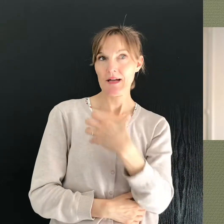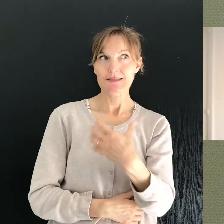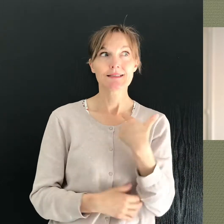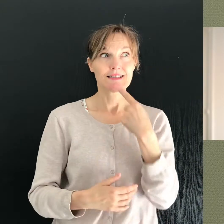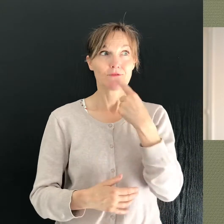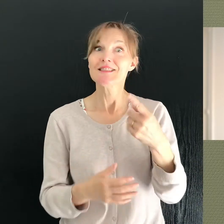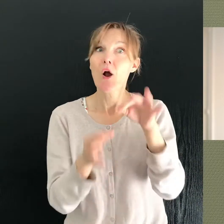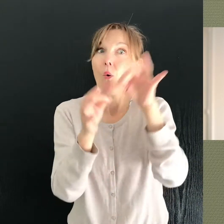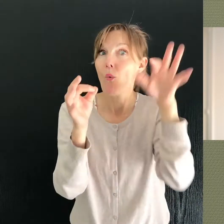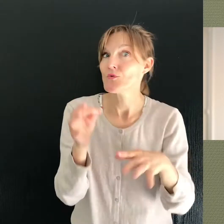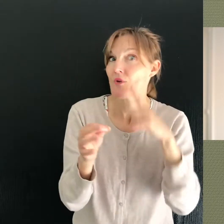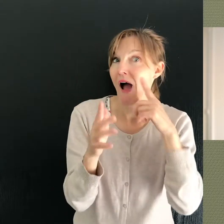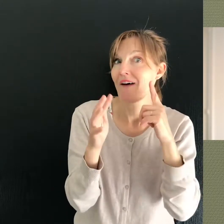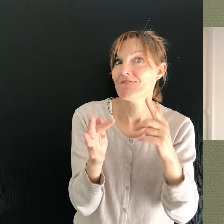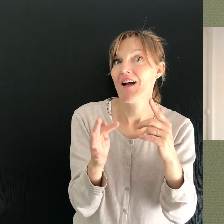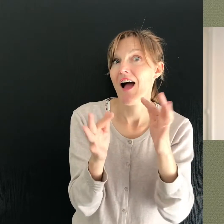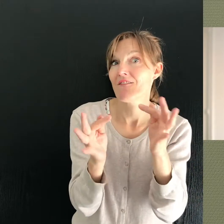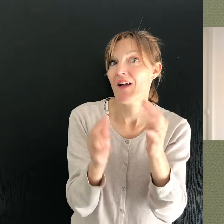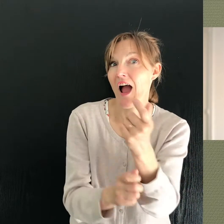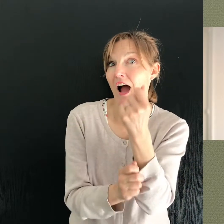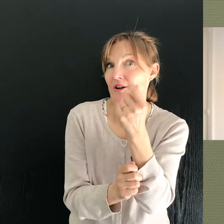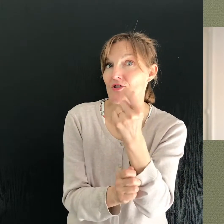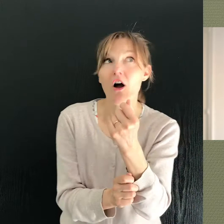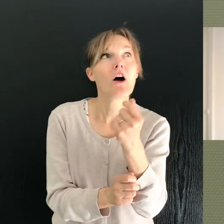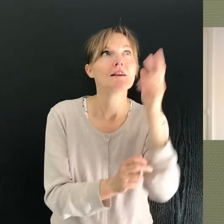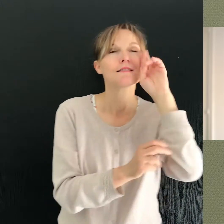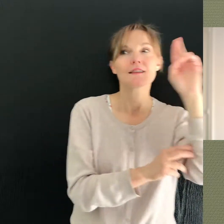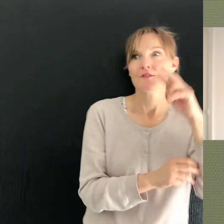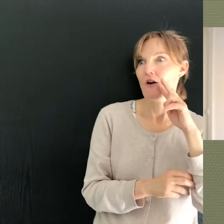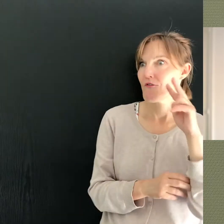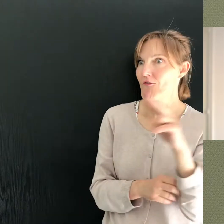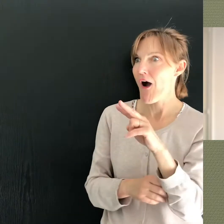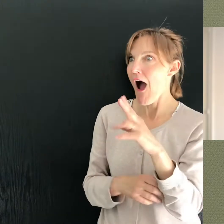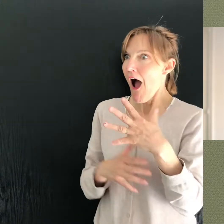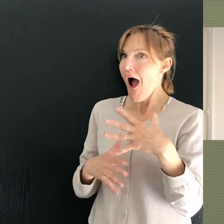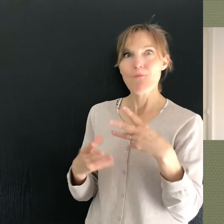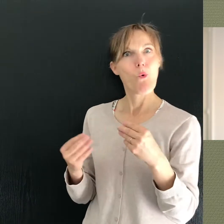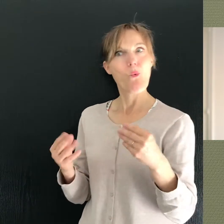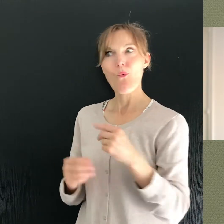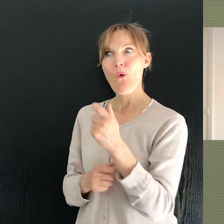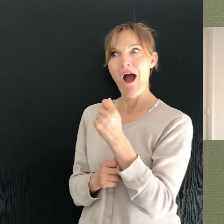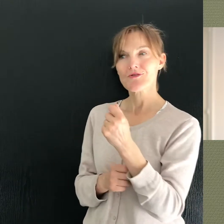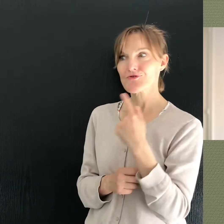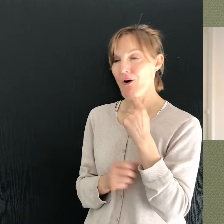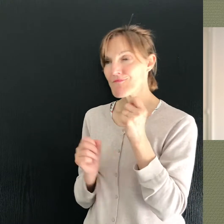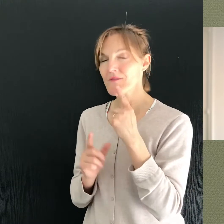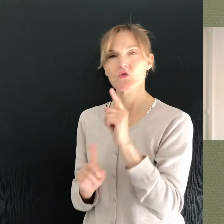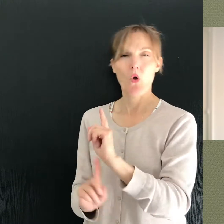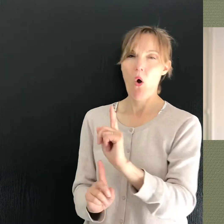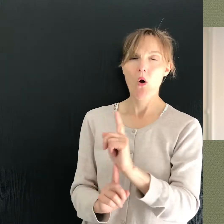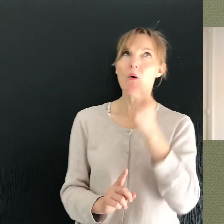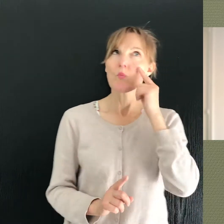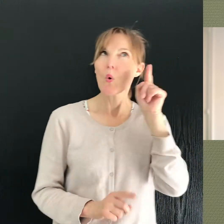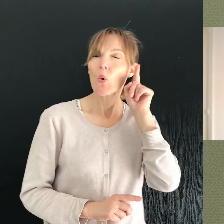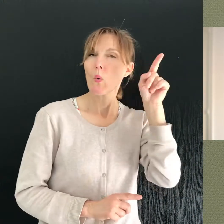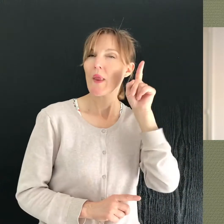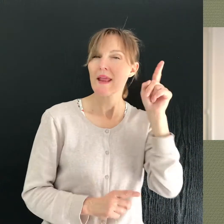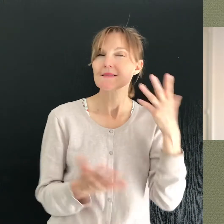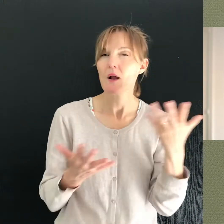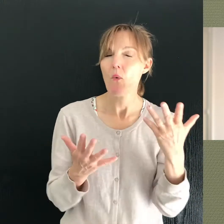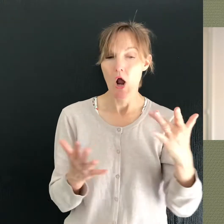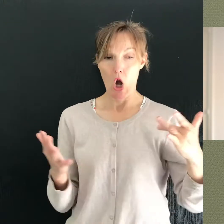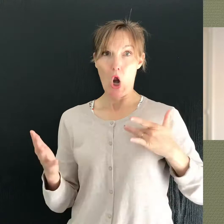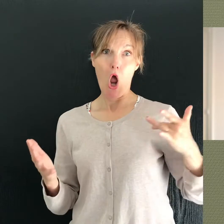pas impressionné par la quantité d'argent qu'un homme peut posséder. Mais ce qui l'intéresse depuis toujours, c'est avec